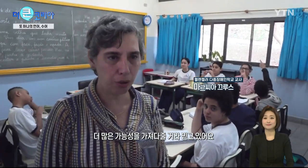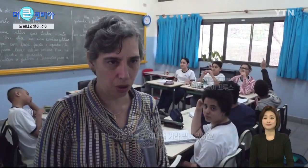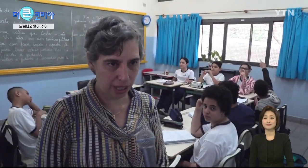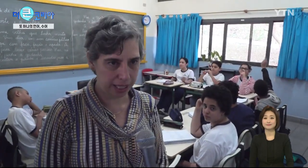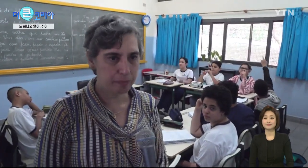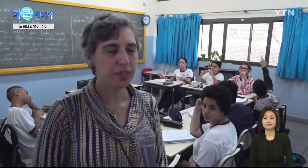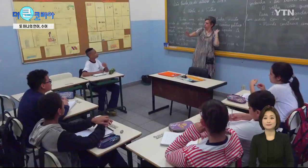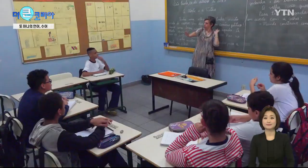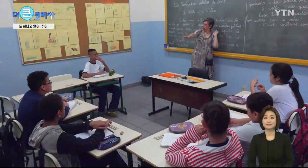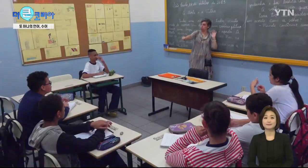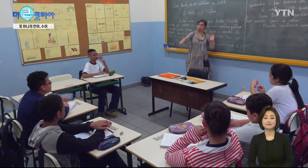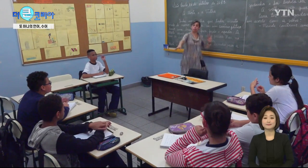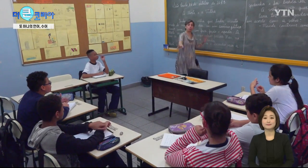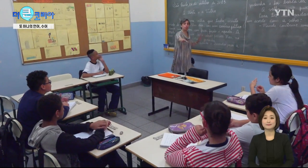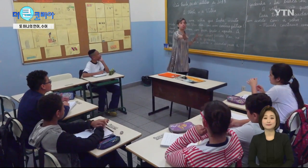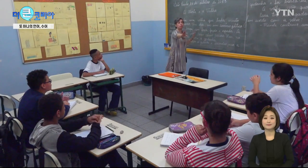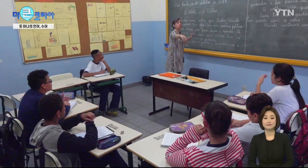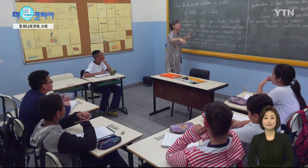visibilidade maior.